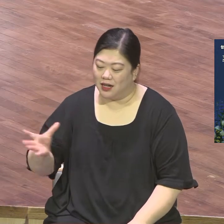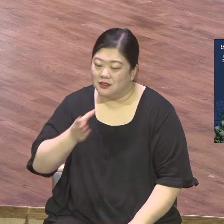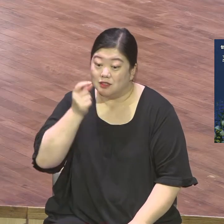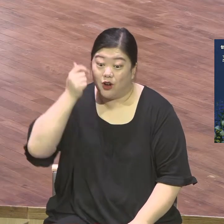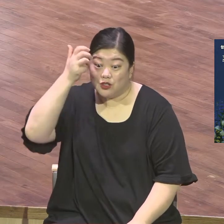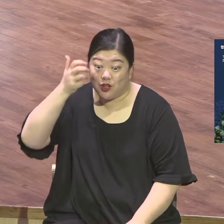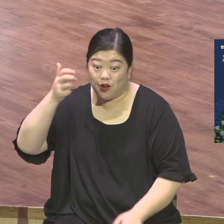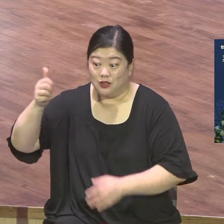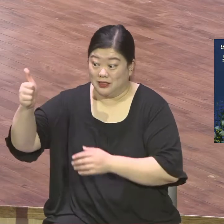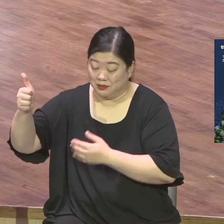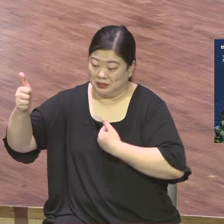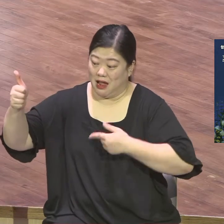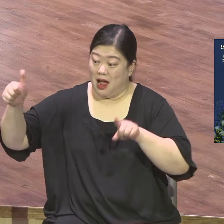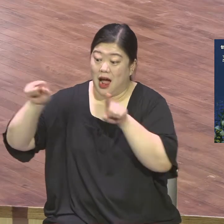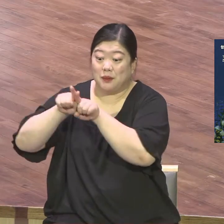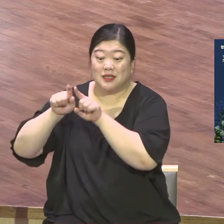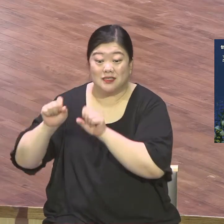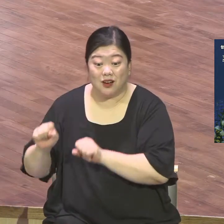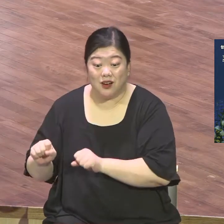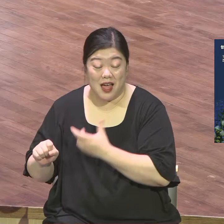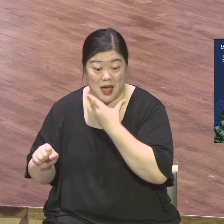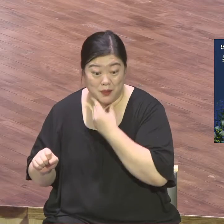되면 가능합니다.